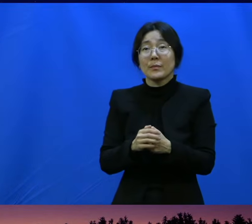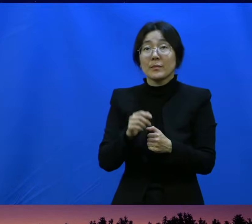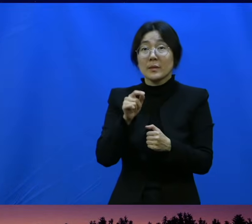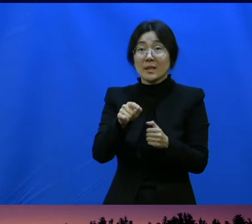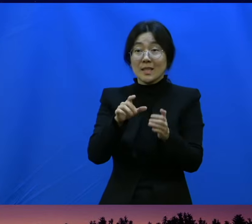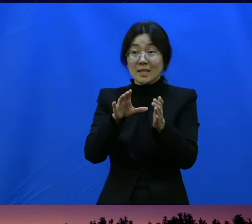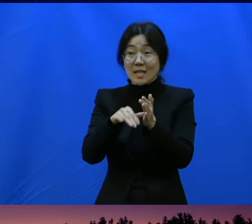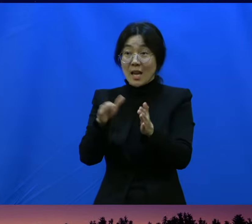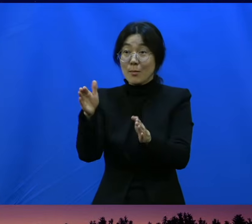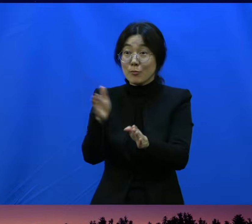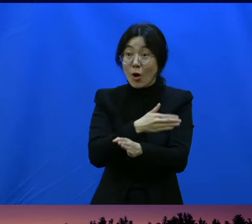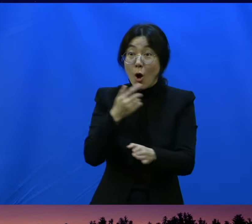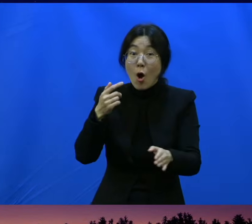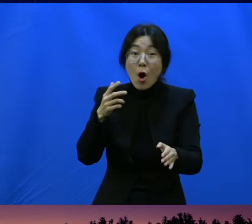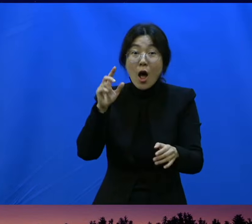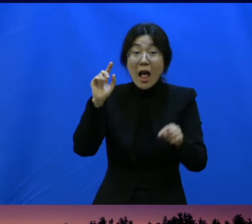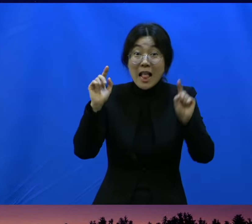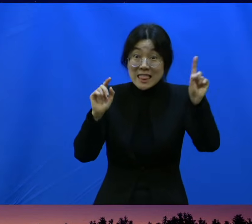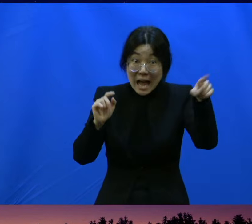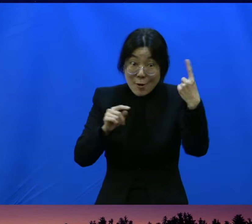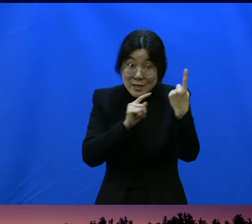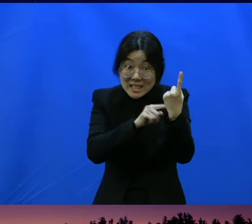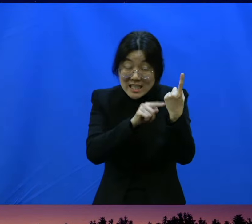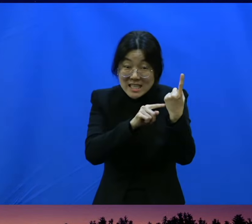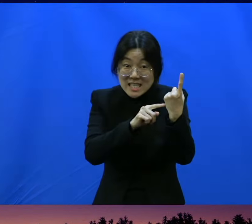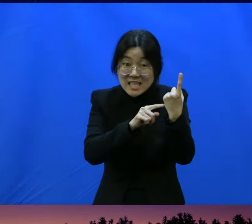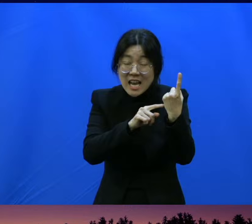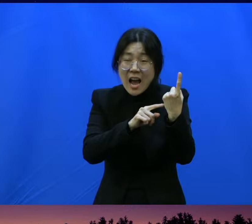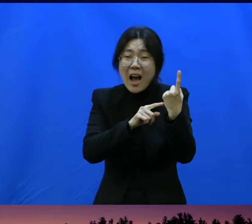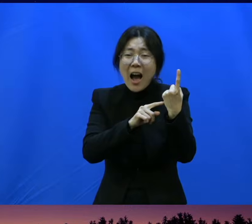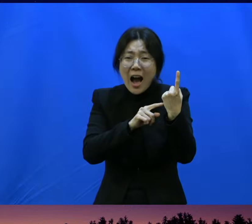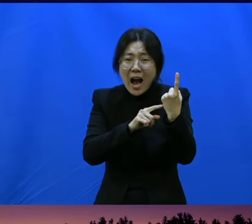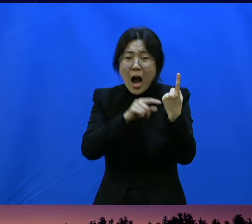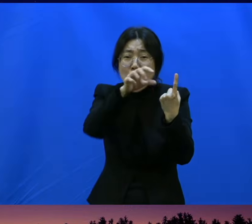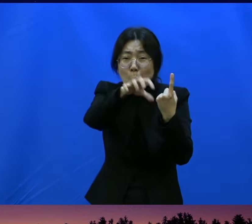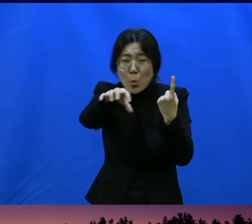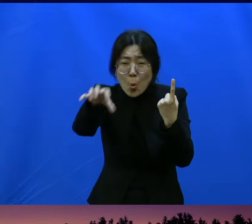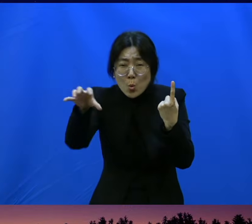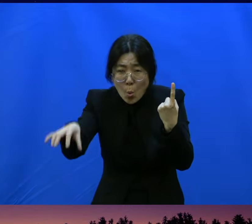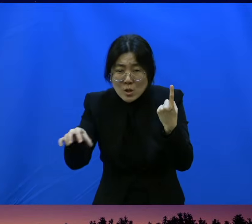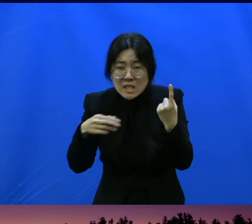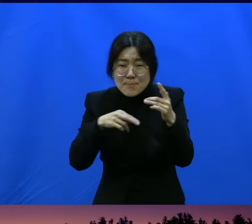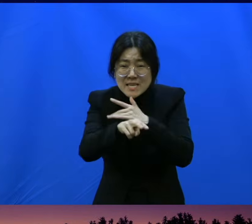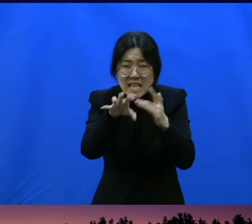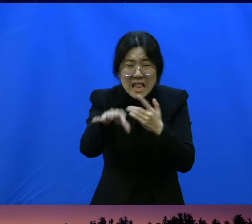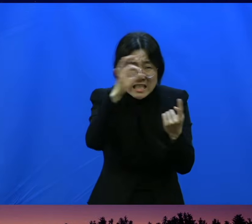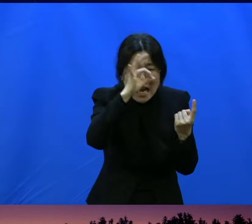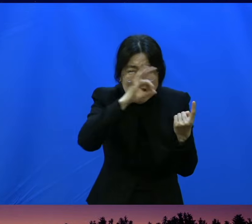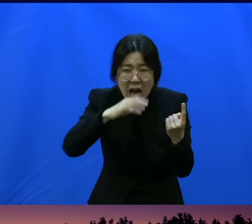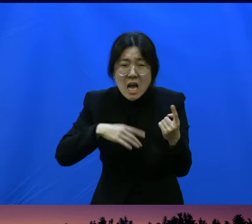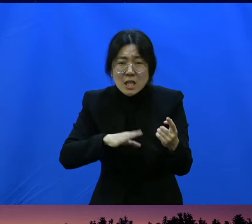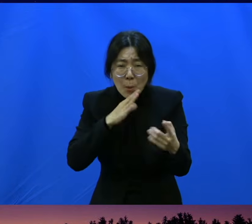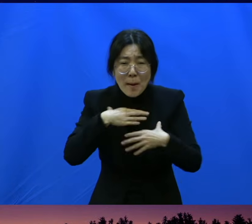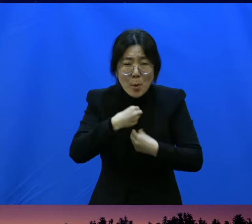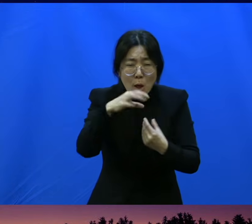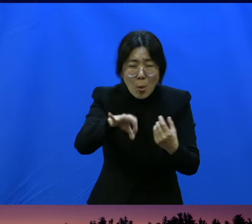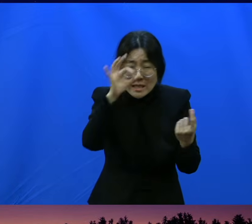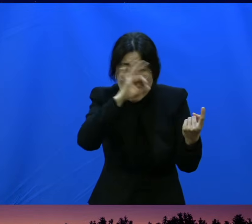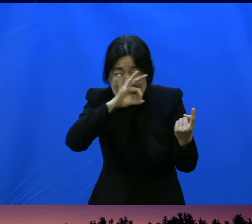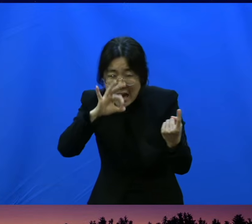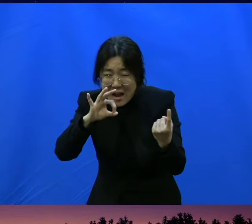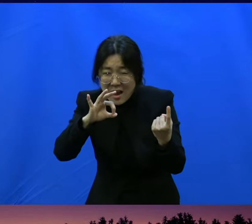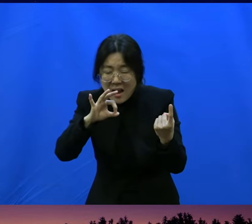굴은 다윗의 삶 속에 새로운 전환점이 됩니다. 하나님은 다윗으로